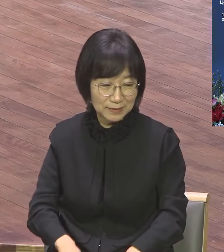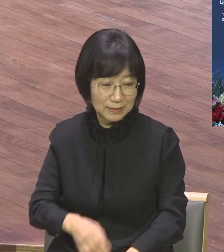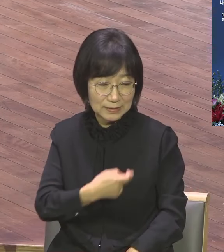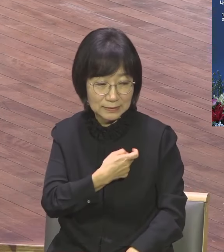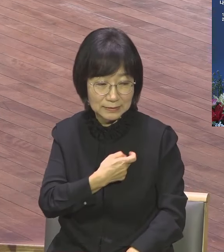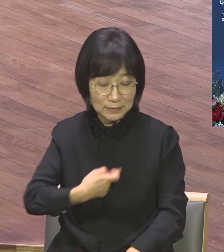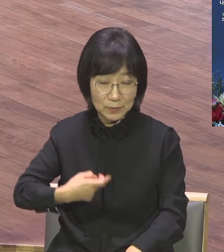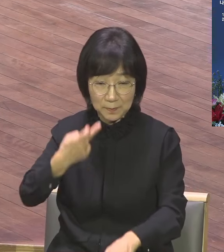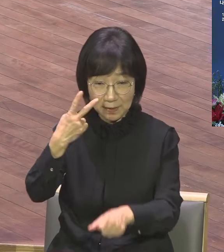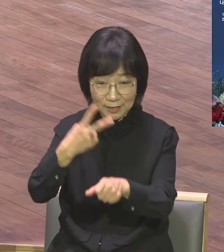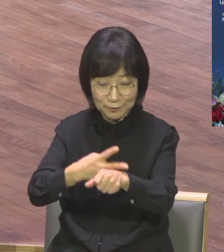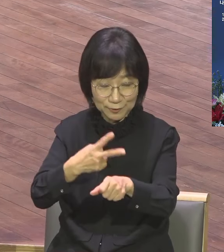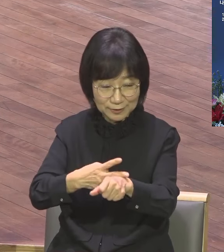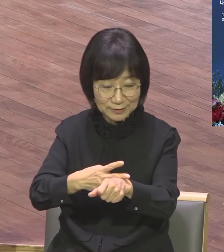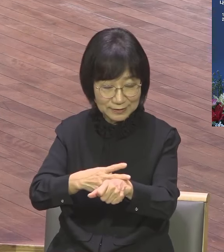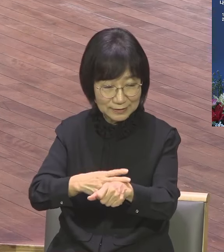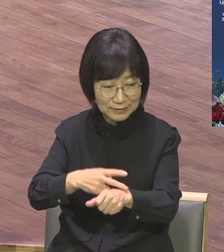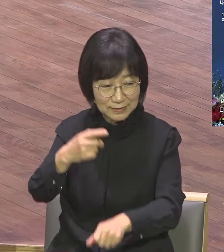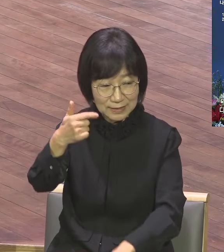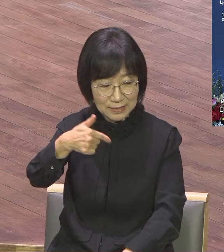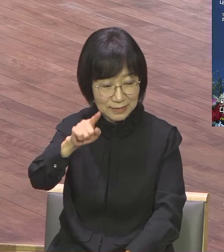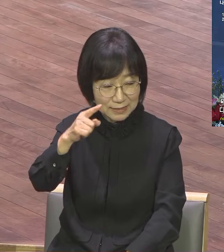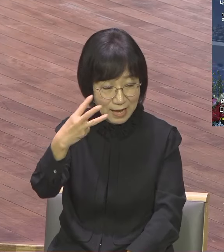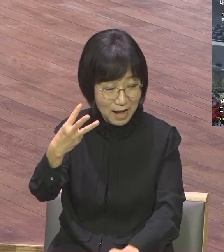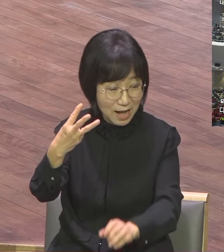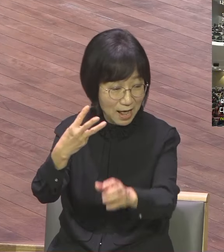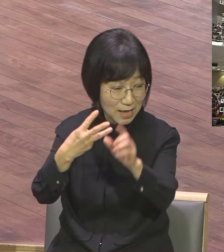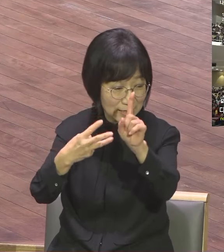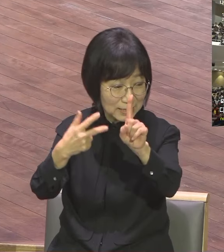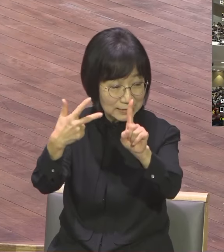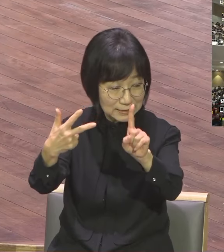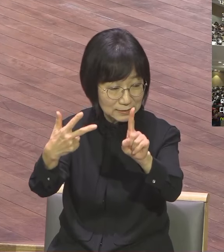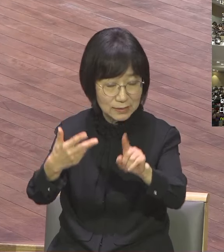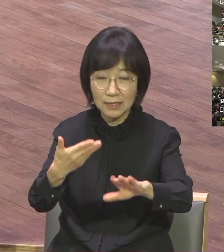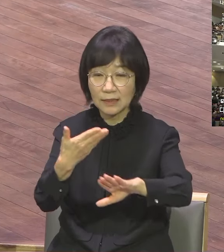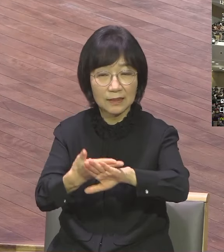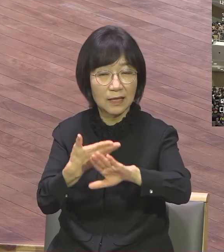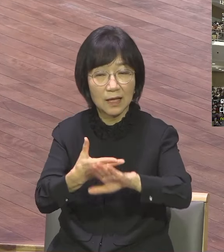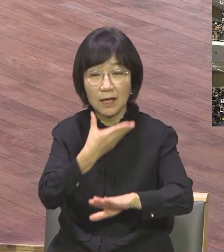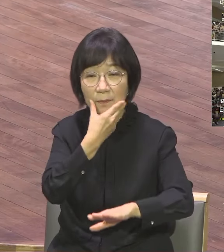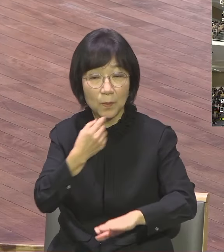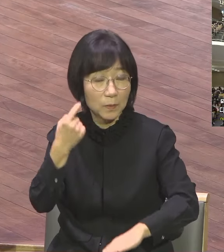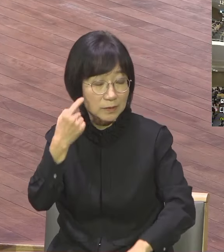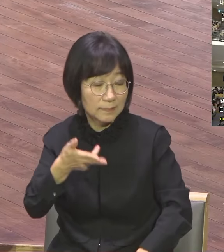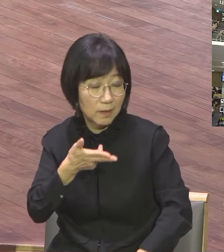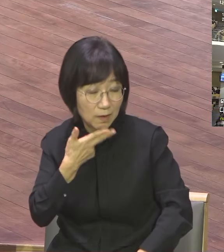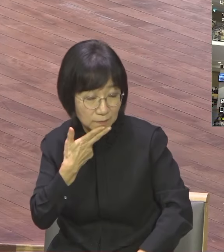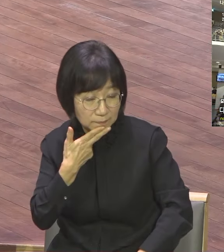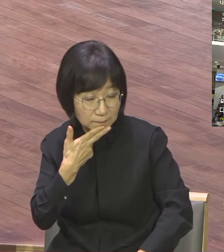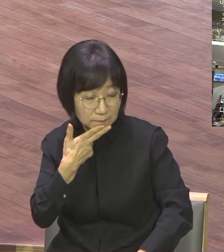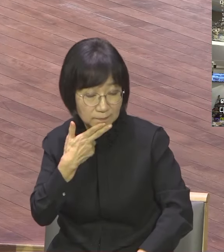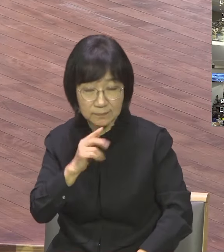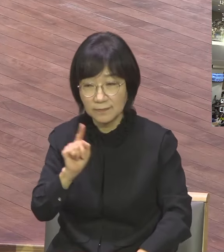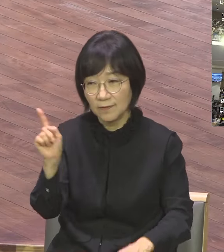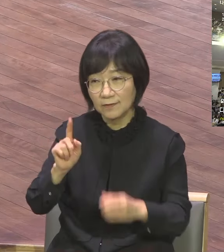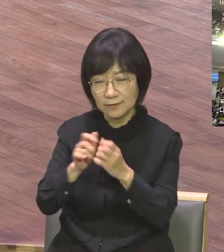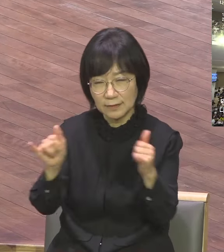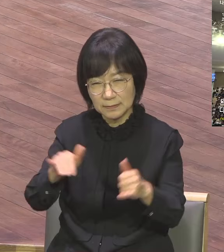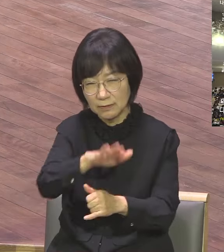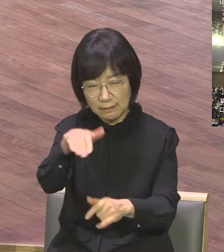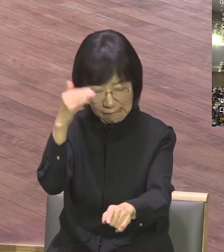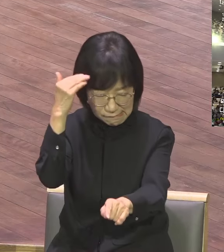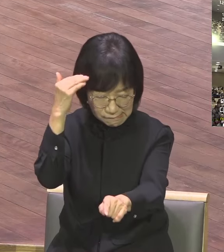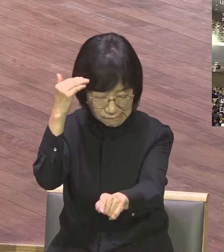1장 7절로 8절에 이렇게 경고합니다. 다른 복음이 없나니 다만 어떤 사람들이 너희를